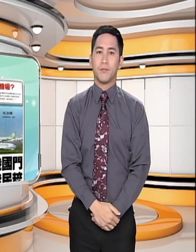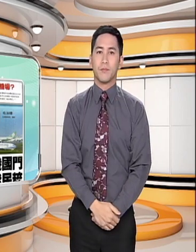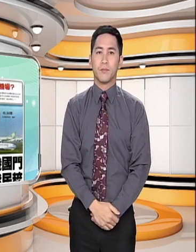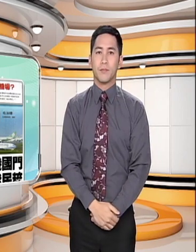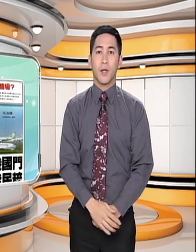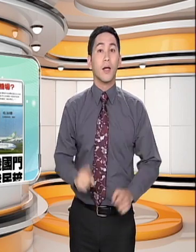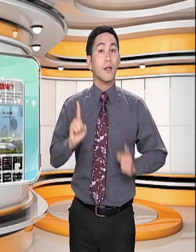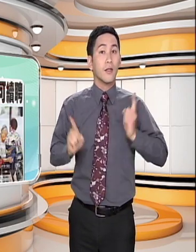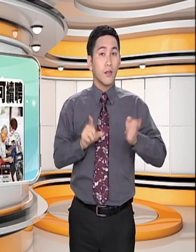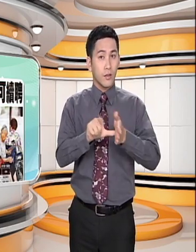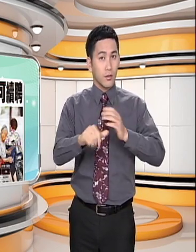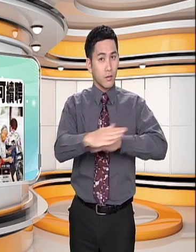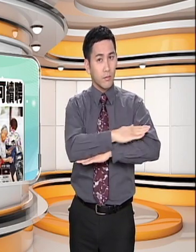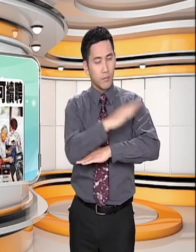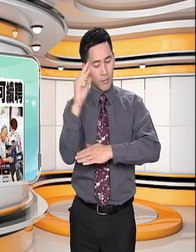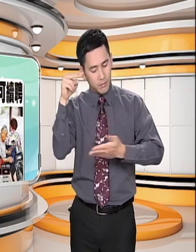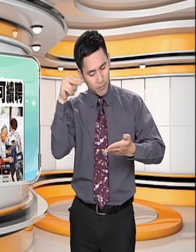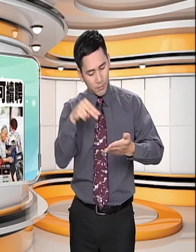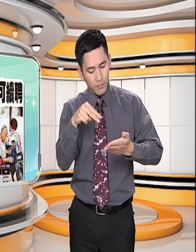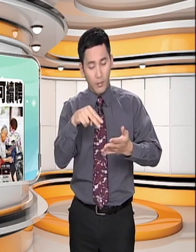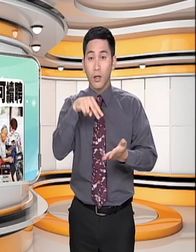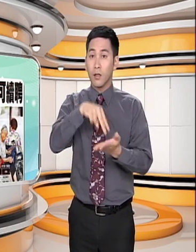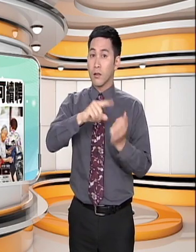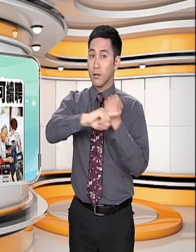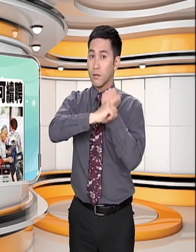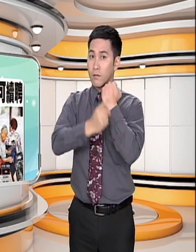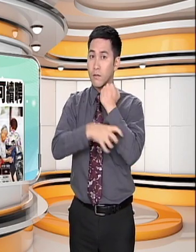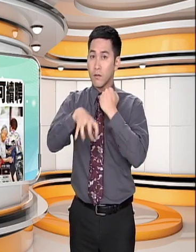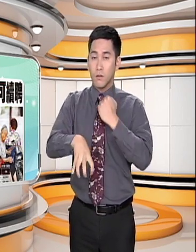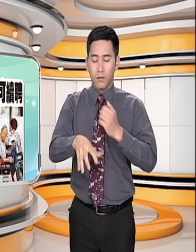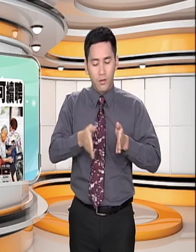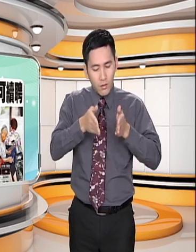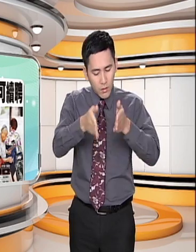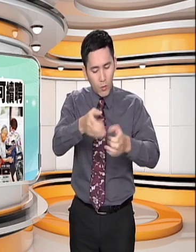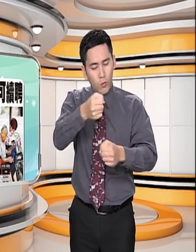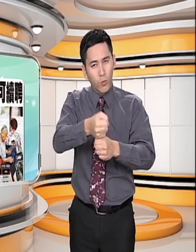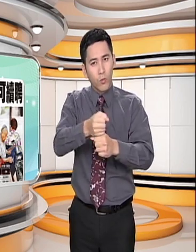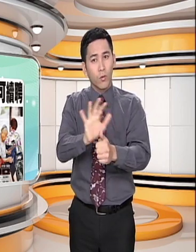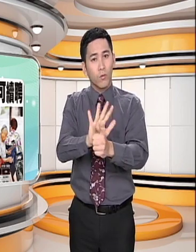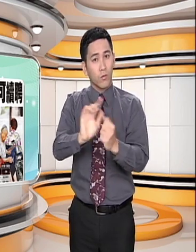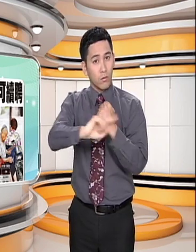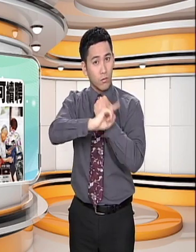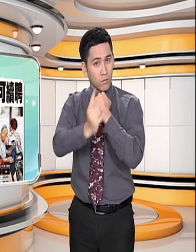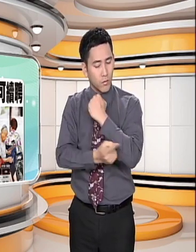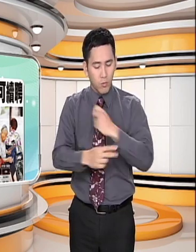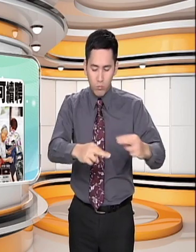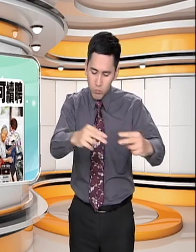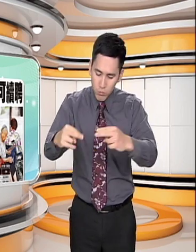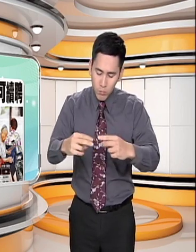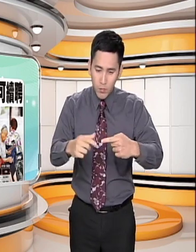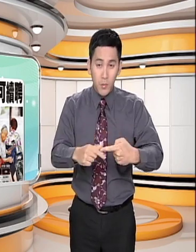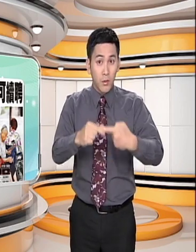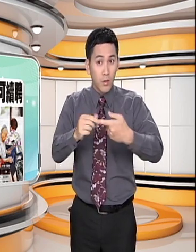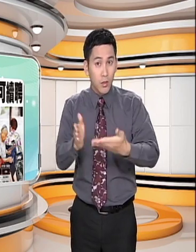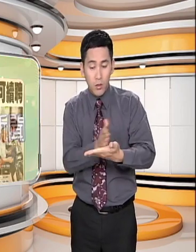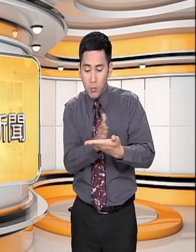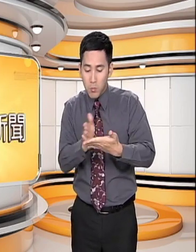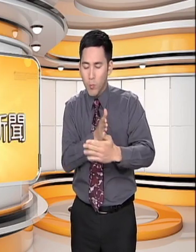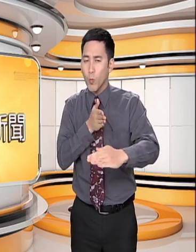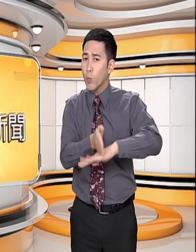自由时报的头条报道，立法院昨天初审通过就业服务法修正案，删除了外籍